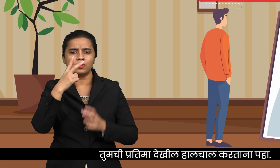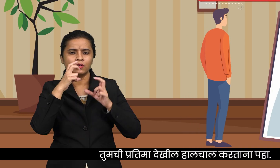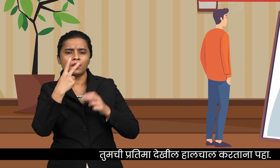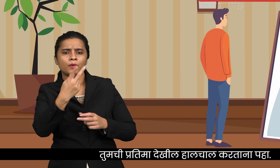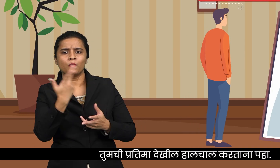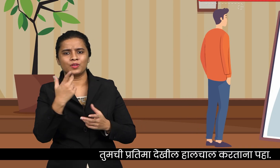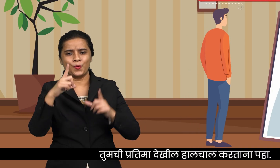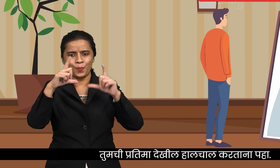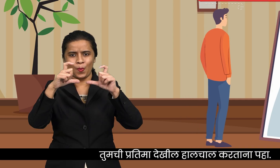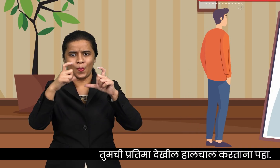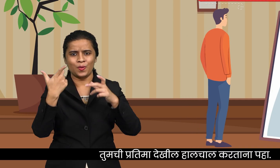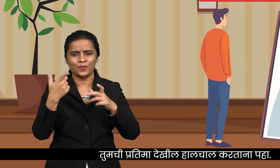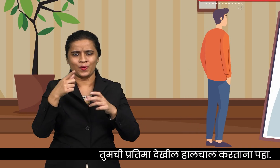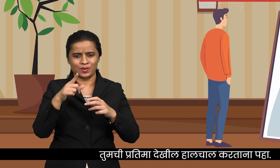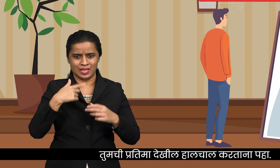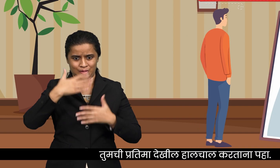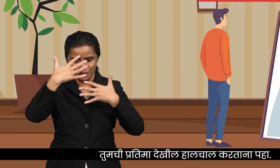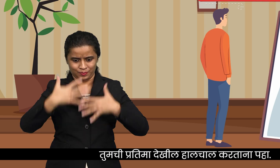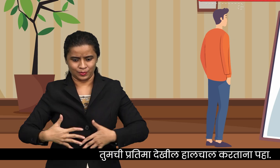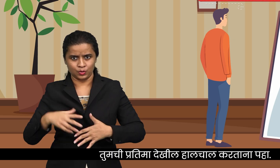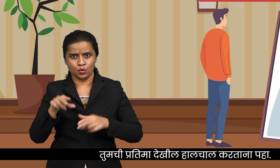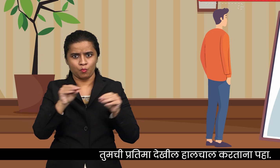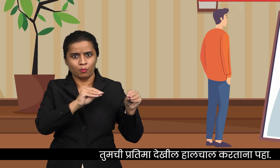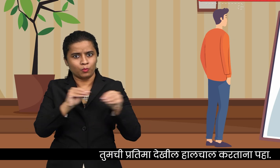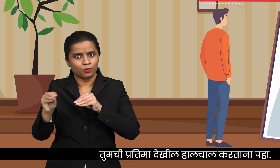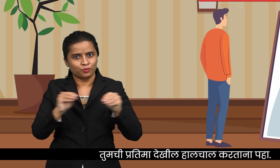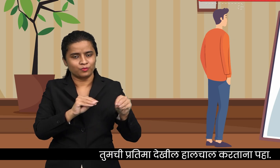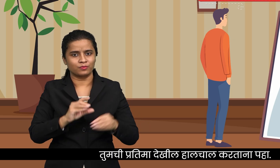तुमची प्रतिमा देखील हालचाल करताना पहा.